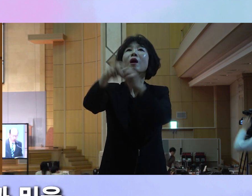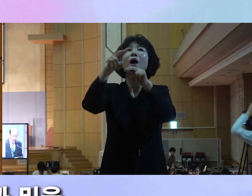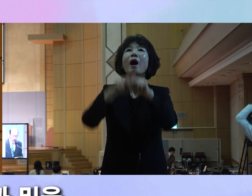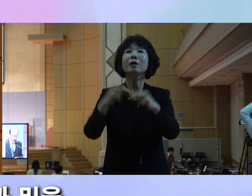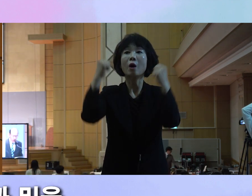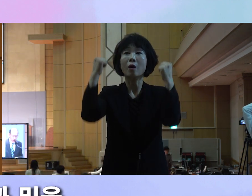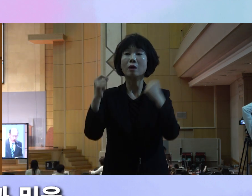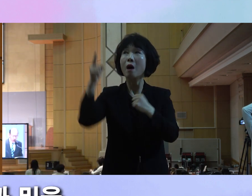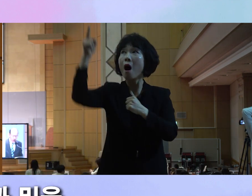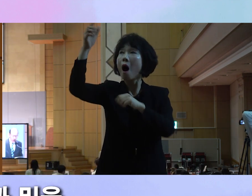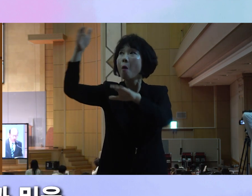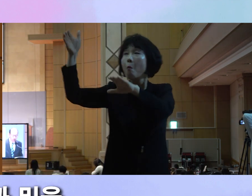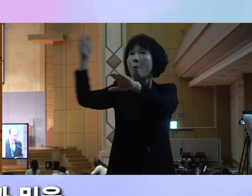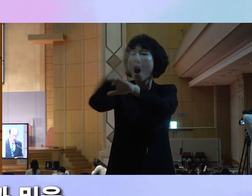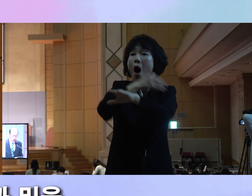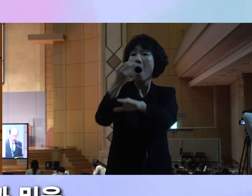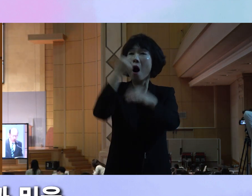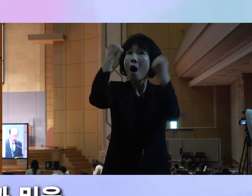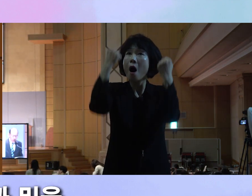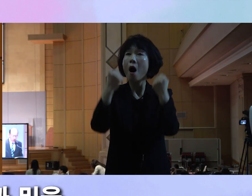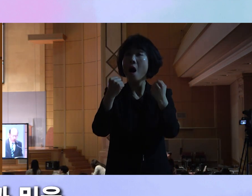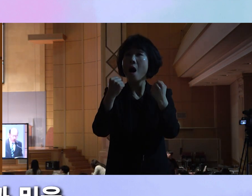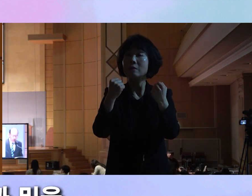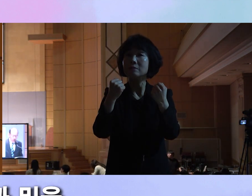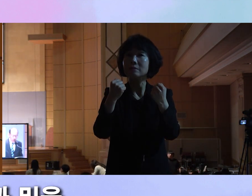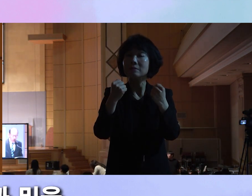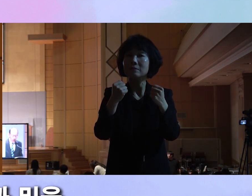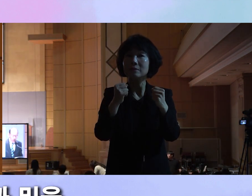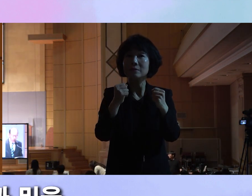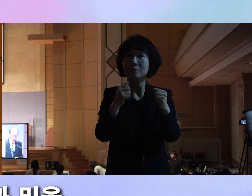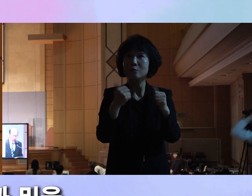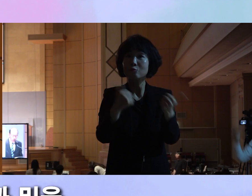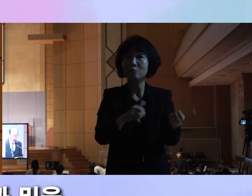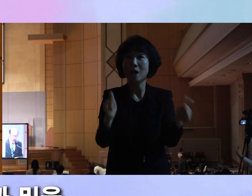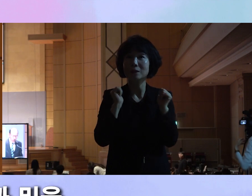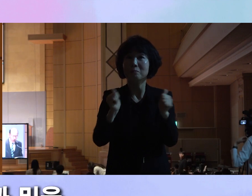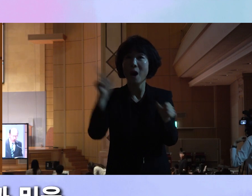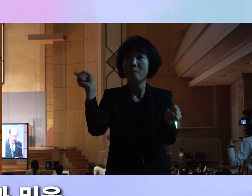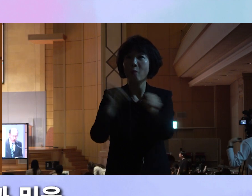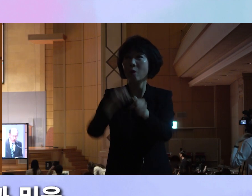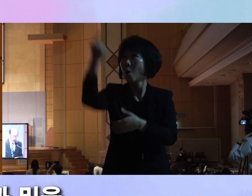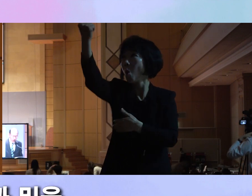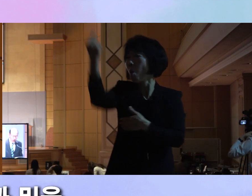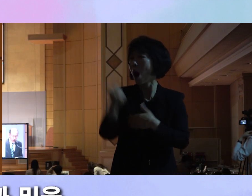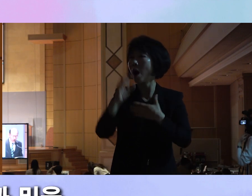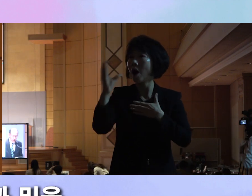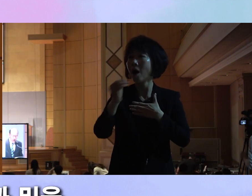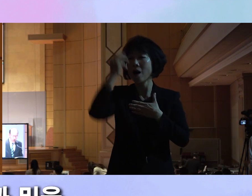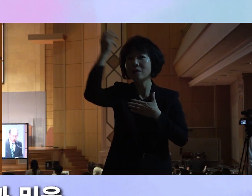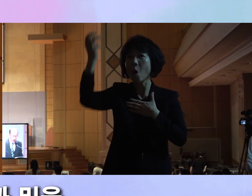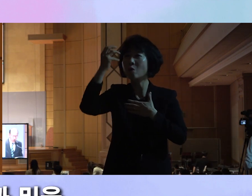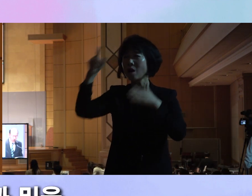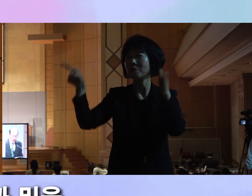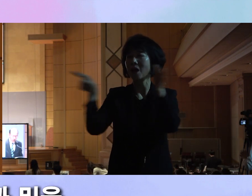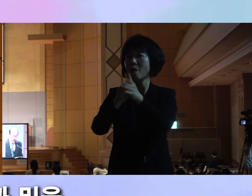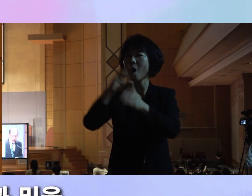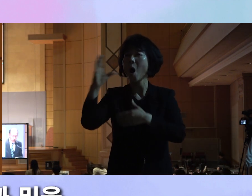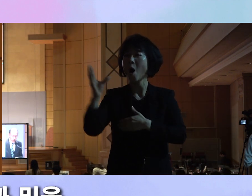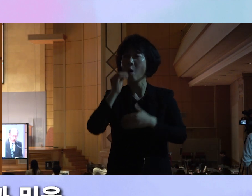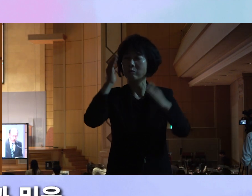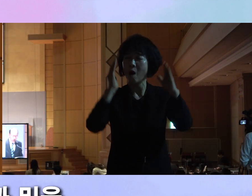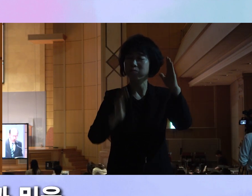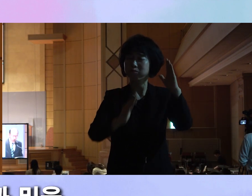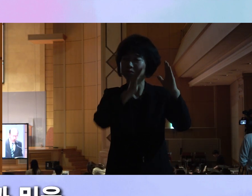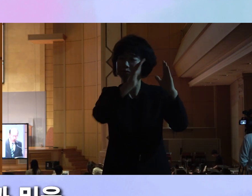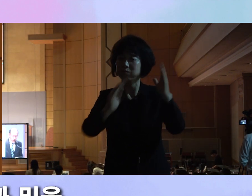하나님 우편에 앉아 계시다가 저리로서 산자와 죽은 자를 심판하러 오시리라. 성령을